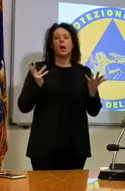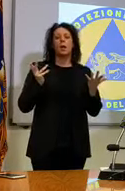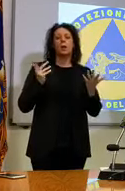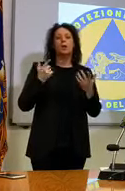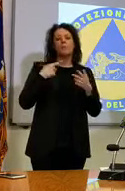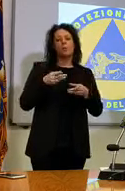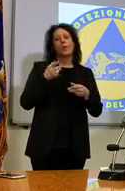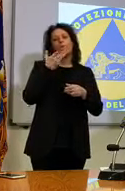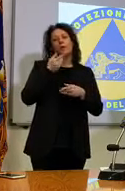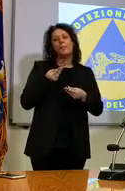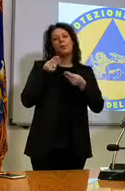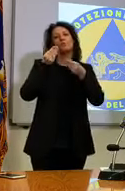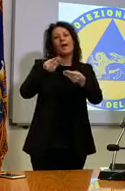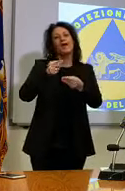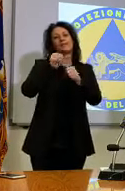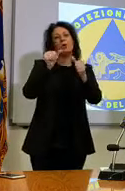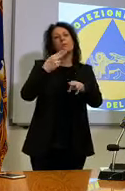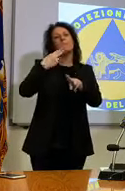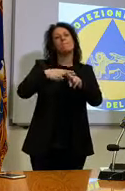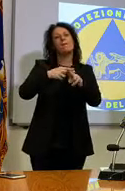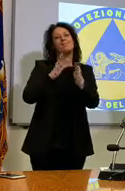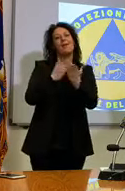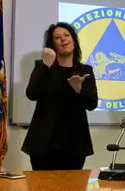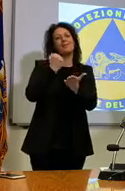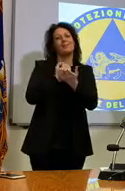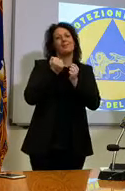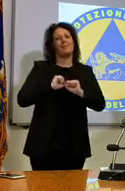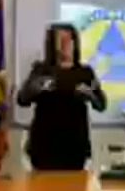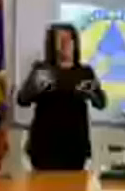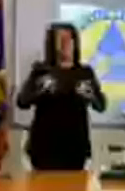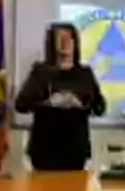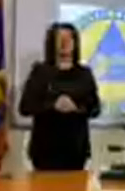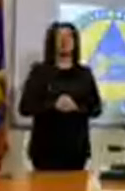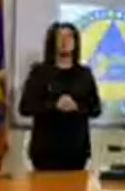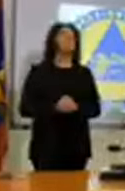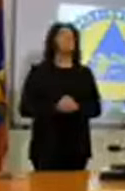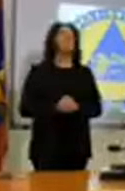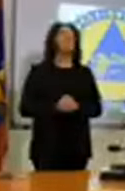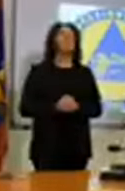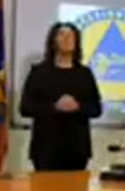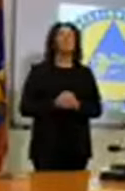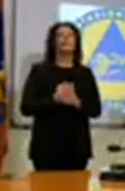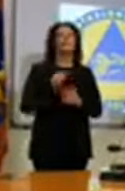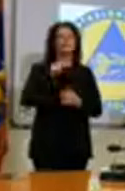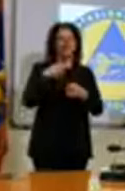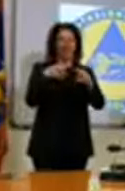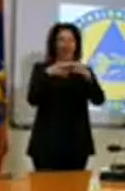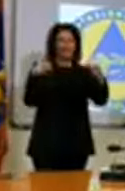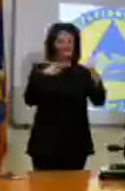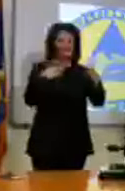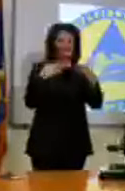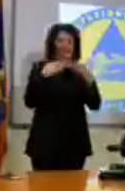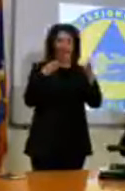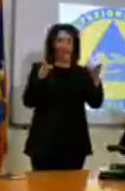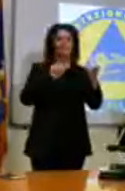della patente. Dopodiché io penso che le aziende verranno aperte non solo col tema della patente, ma anche col tema di misure